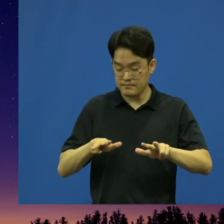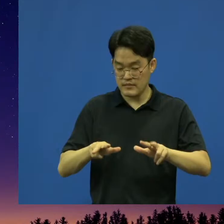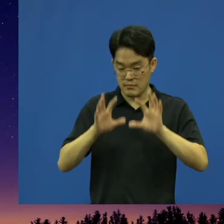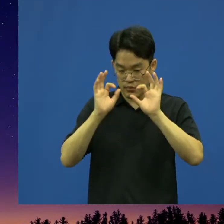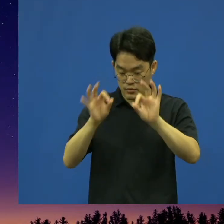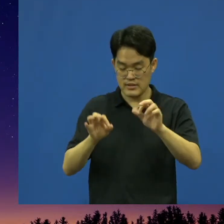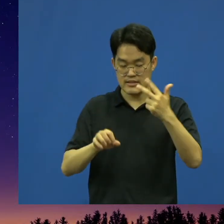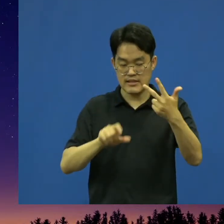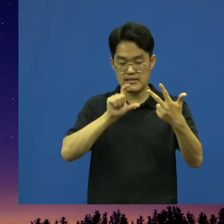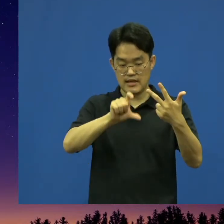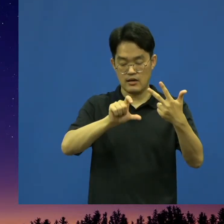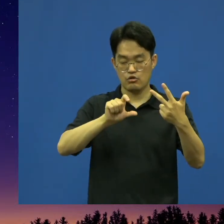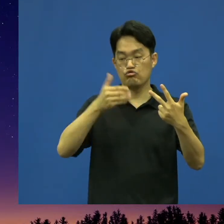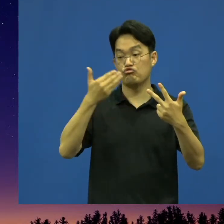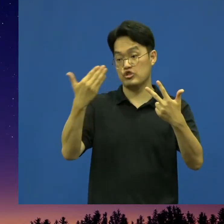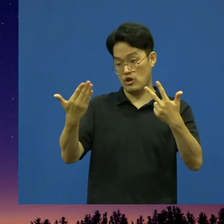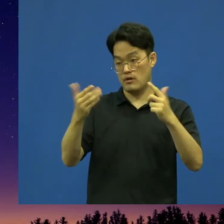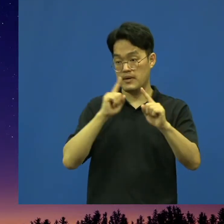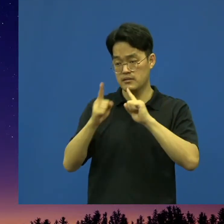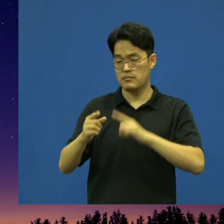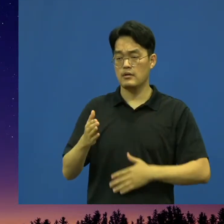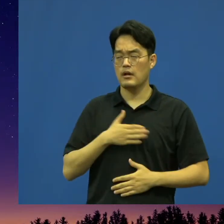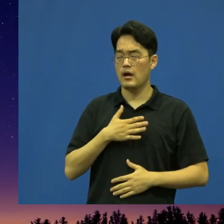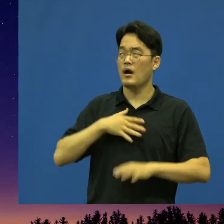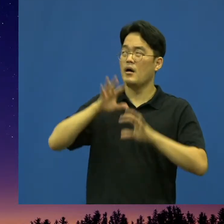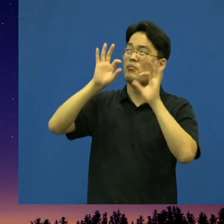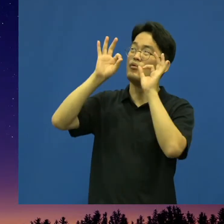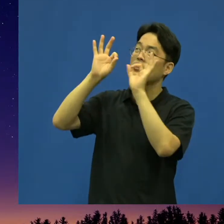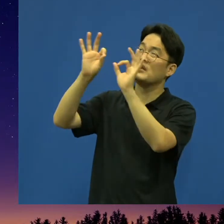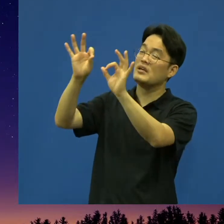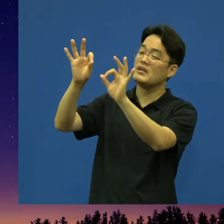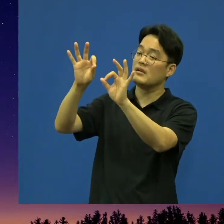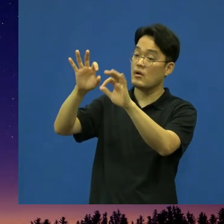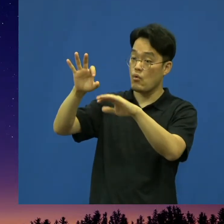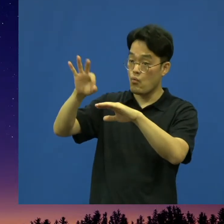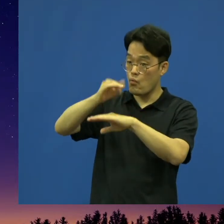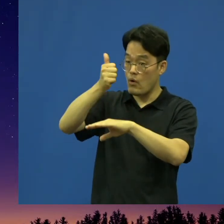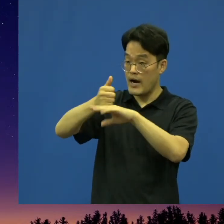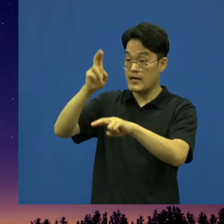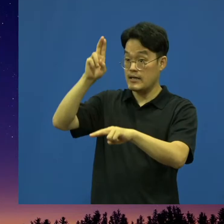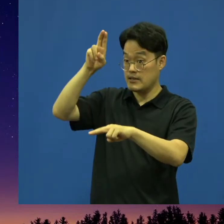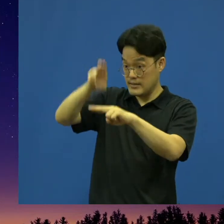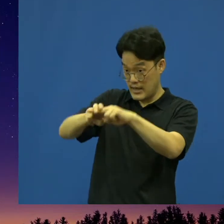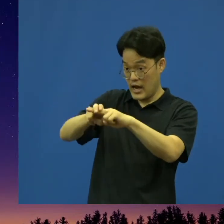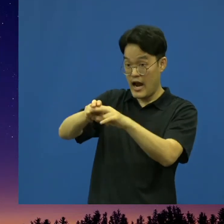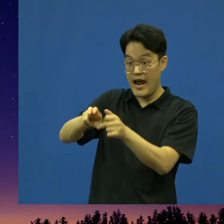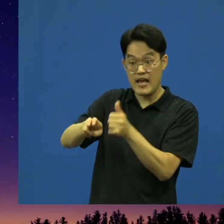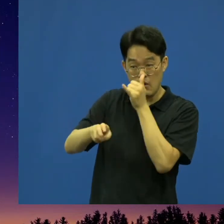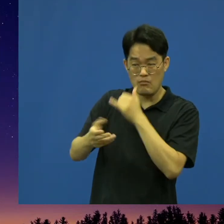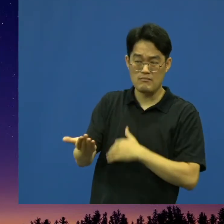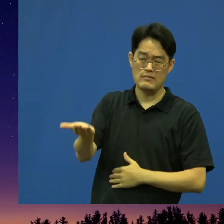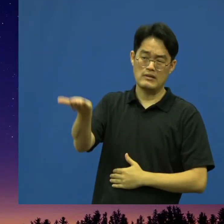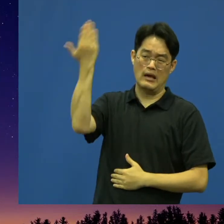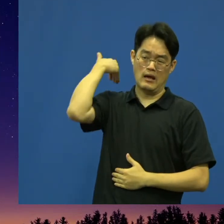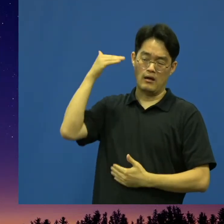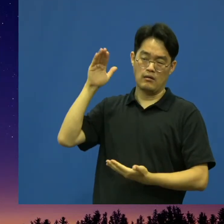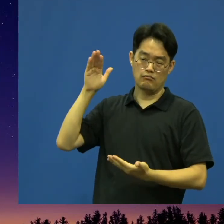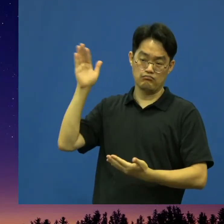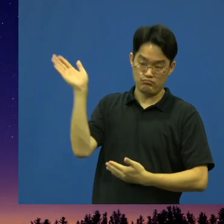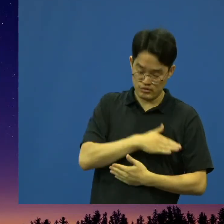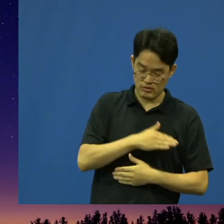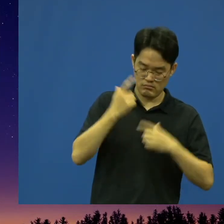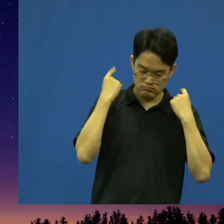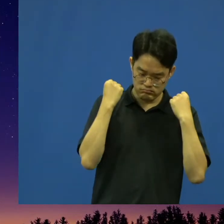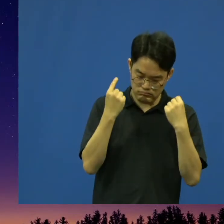보십시오. 내가 보니 왕좌가 놓이고 옛적부터 항상 계시니가